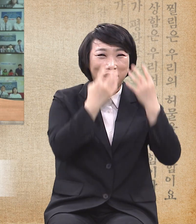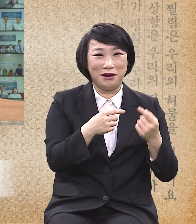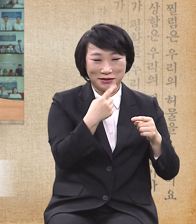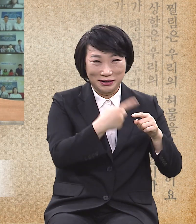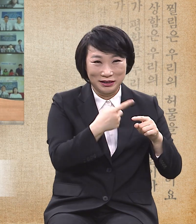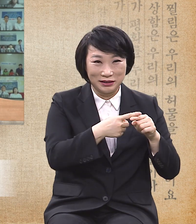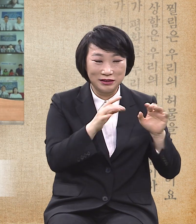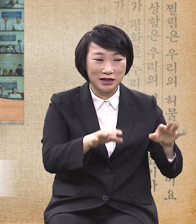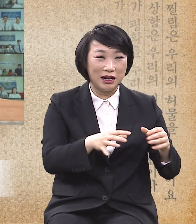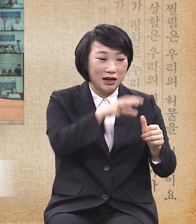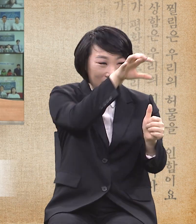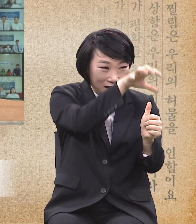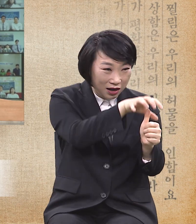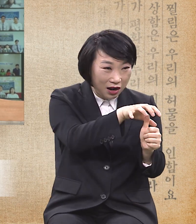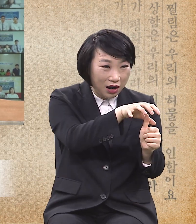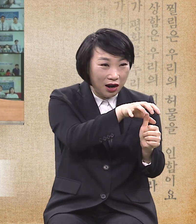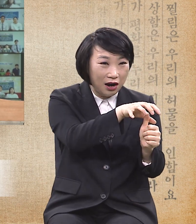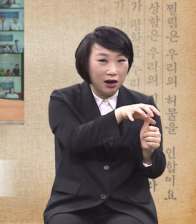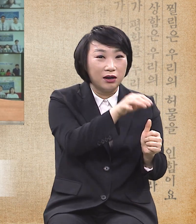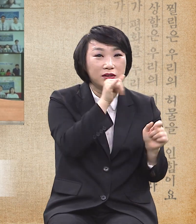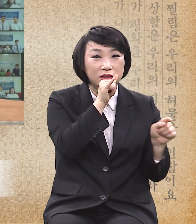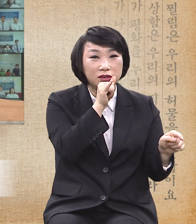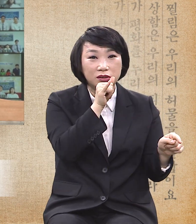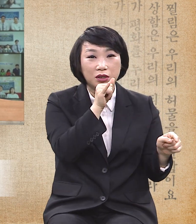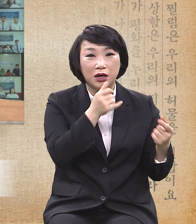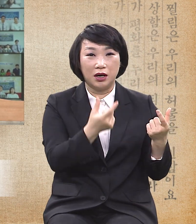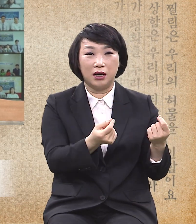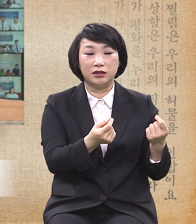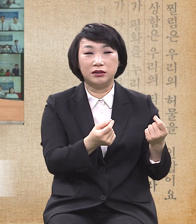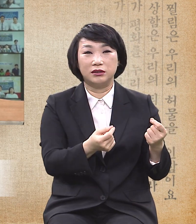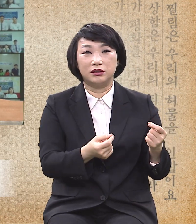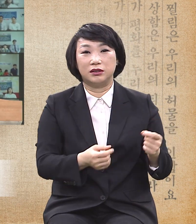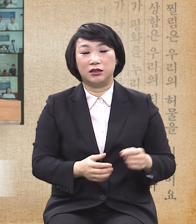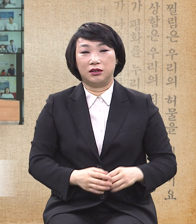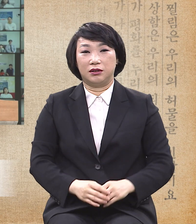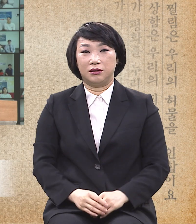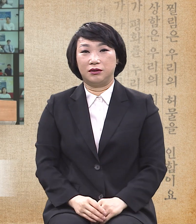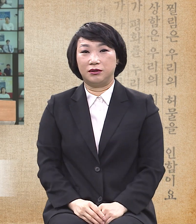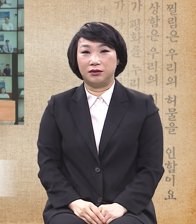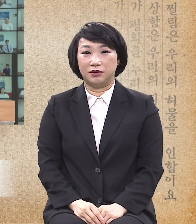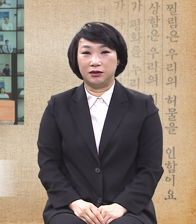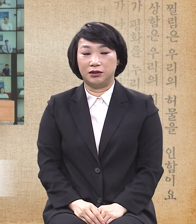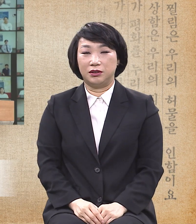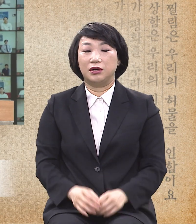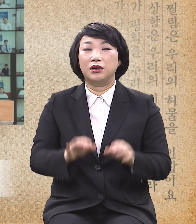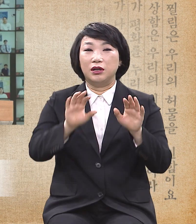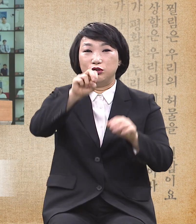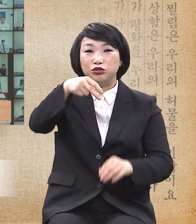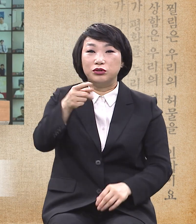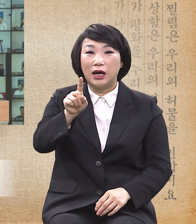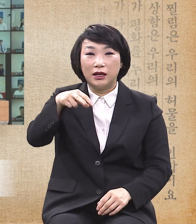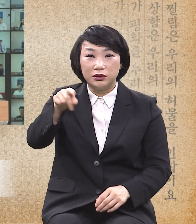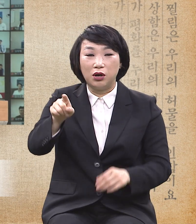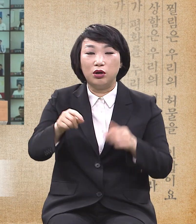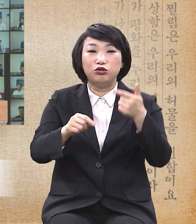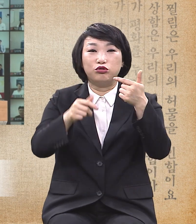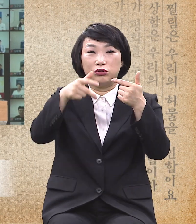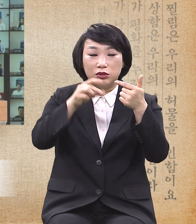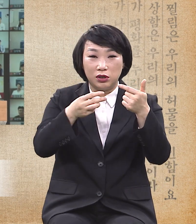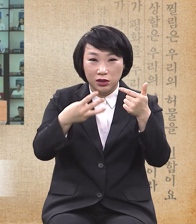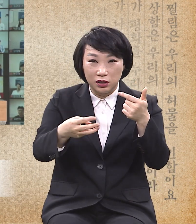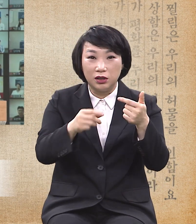감옥에서 결박을 당할 수밖에 없는 이렇게 당하고 있다는 것입니다. 그래서 유다서 6절에